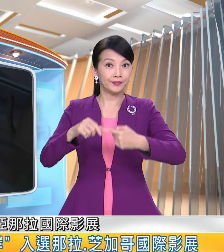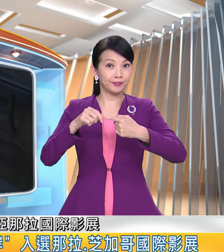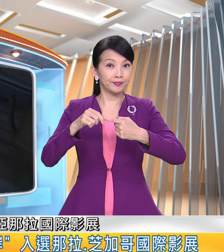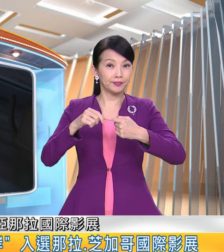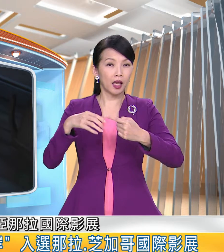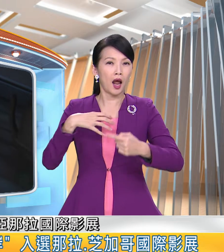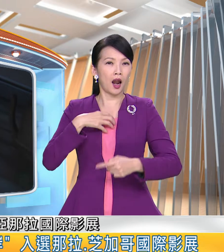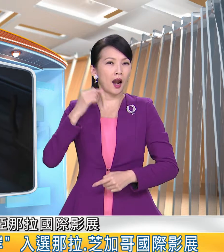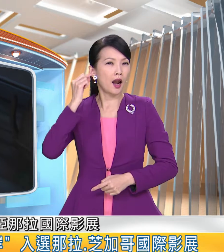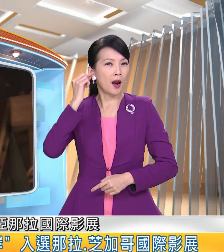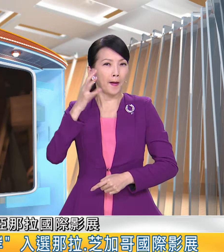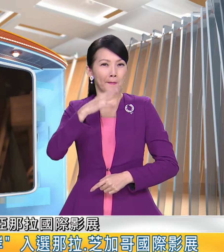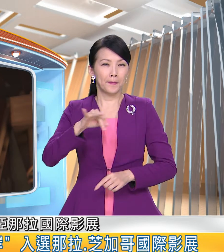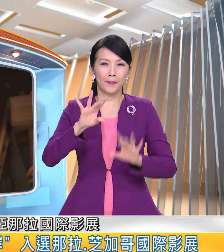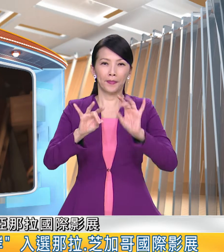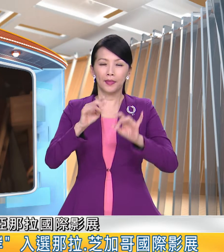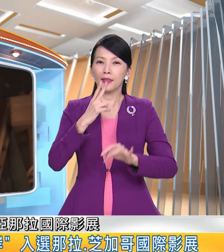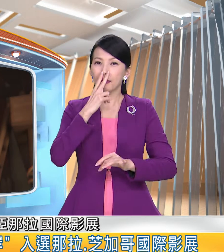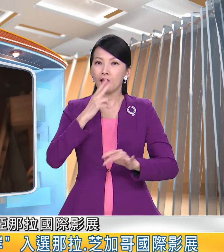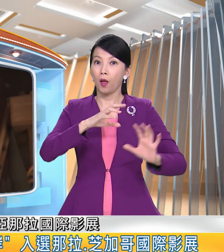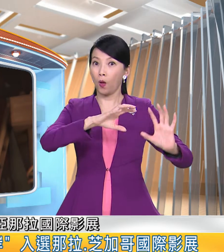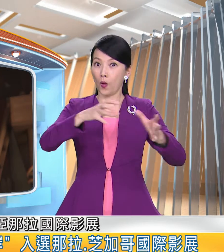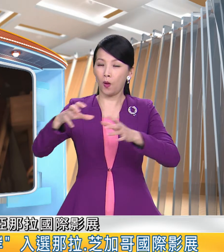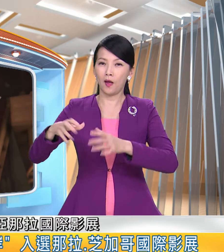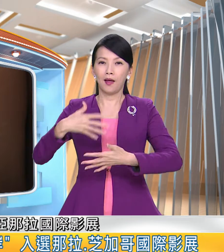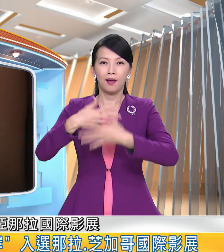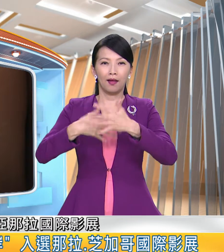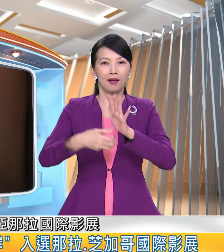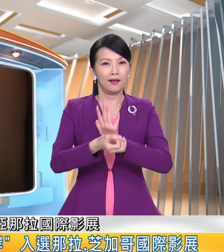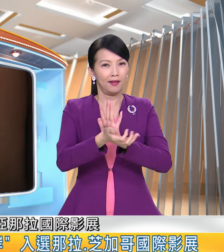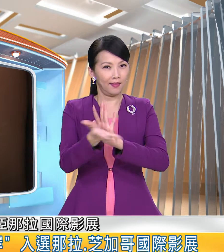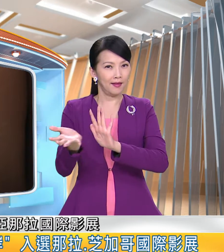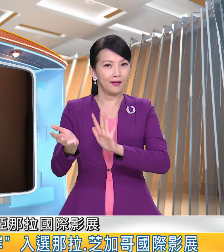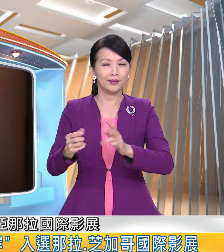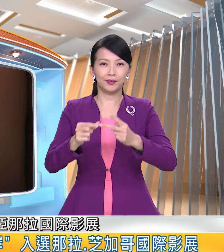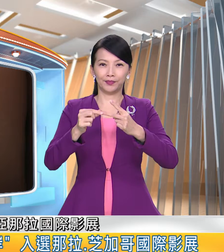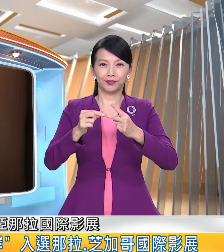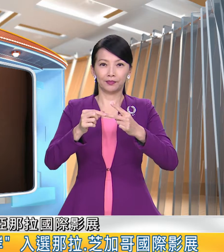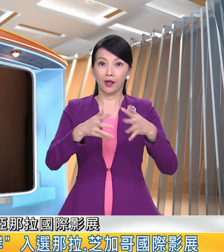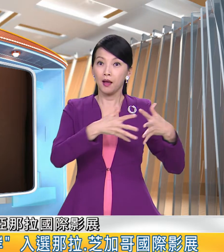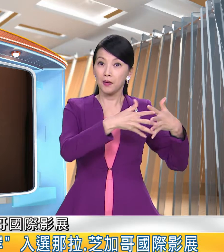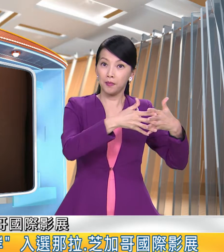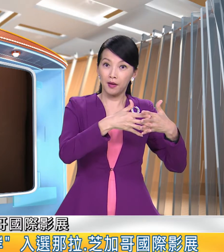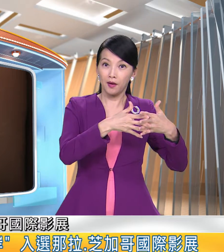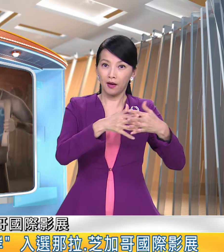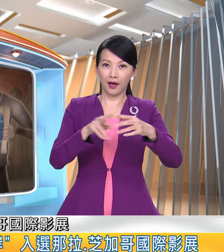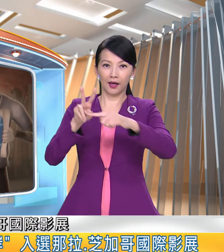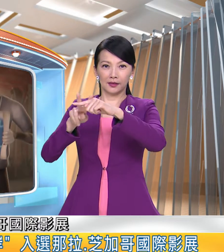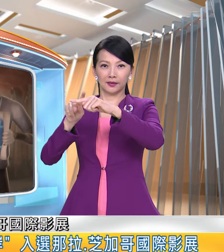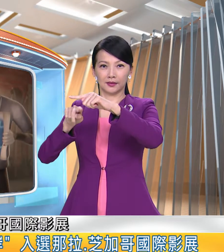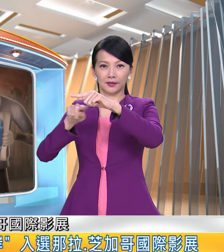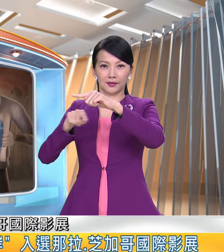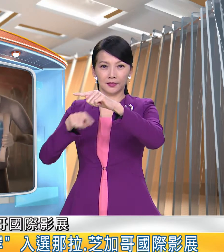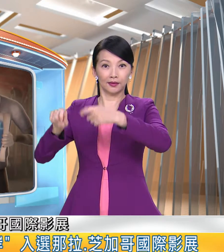阿尔巴尼亚纳拉国际影展，还有美国芝加哥国际影